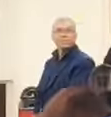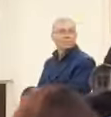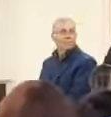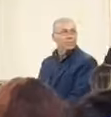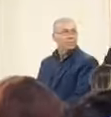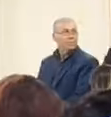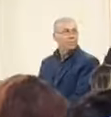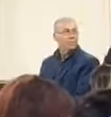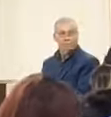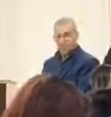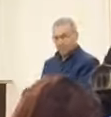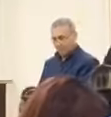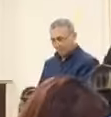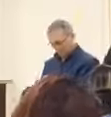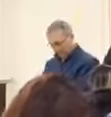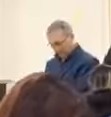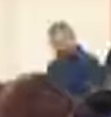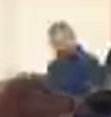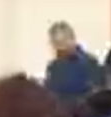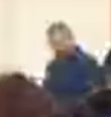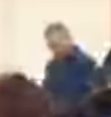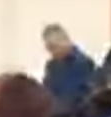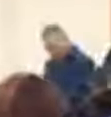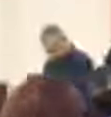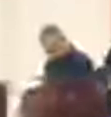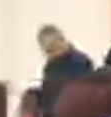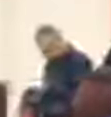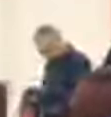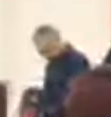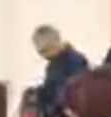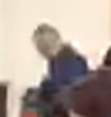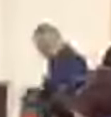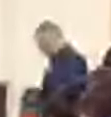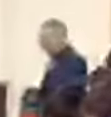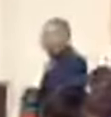foi chamado um vereador para substituir a mesa.